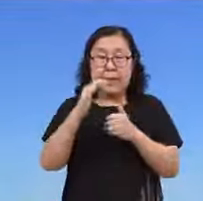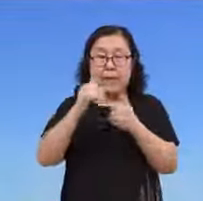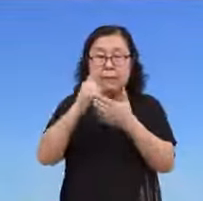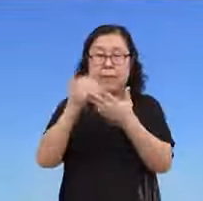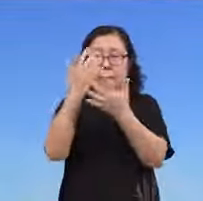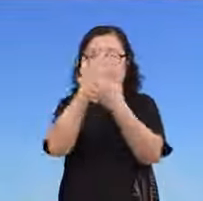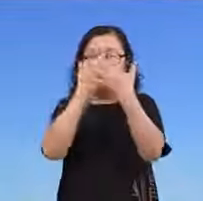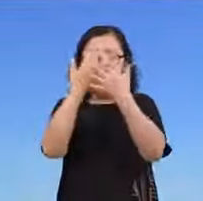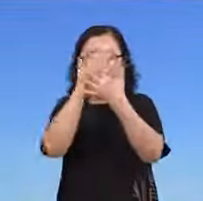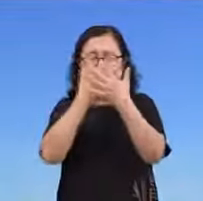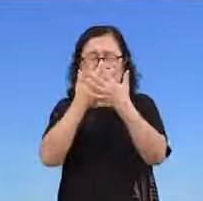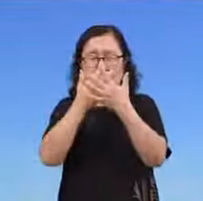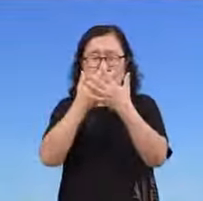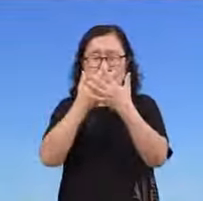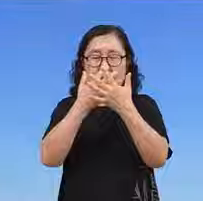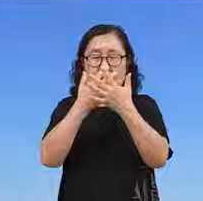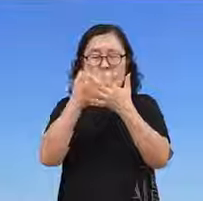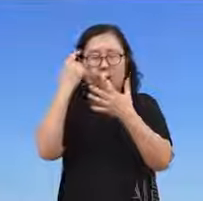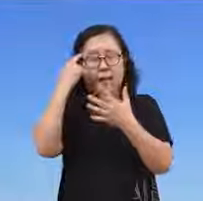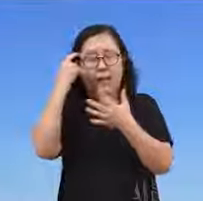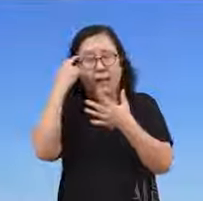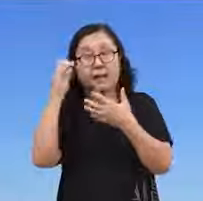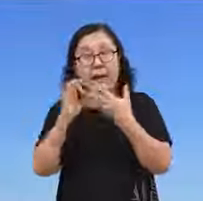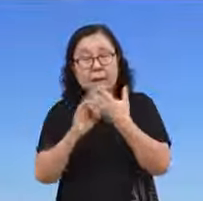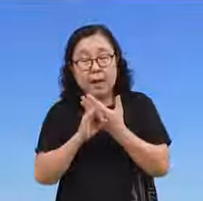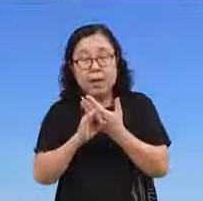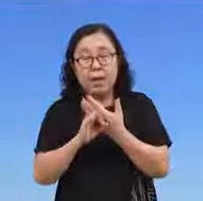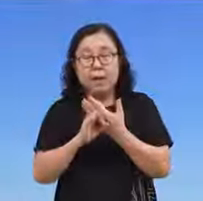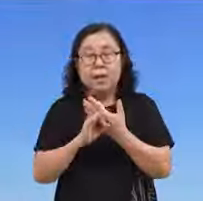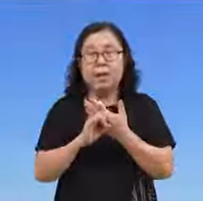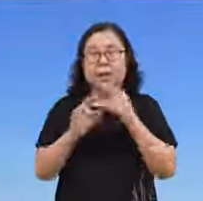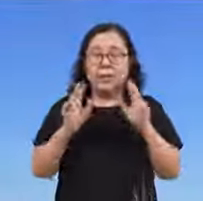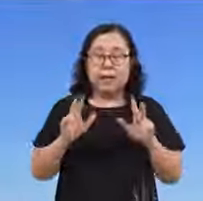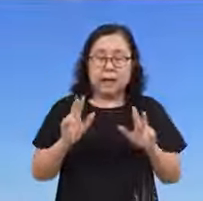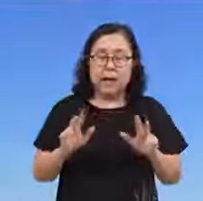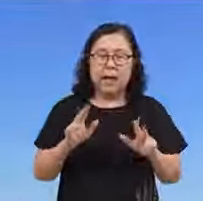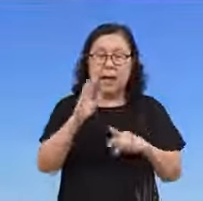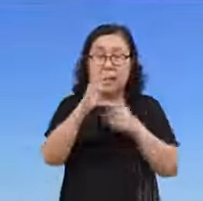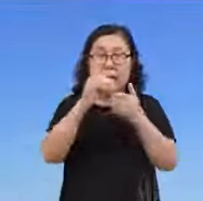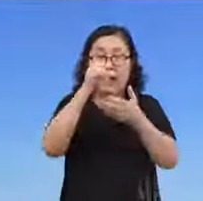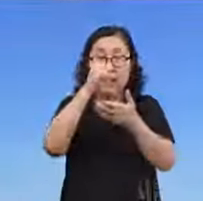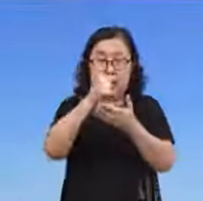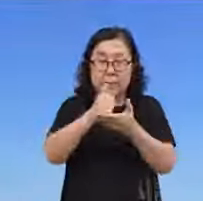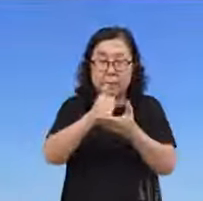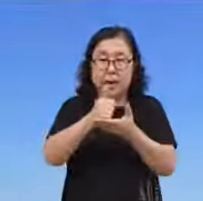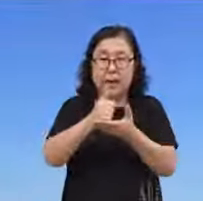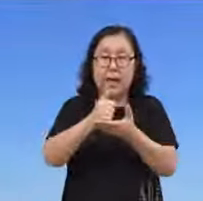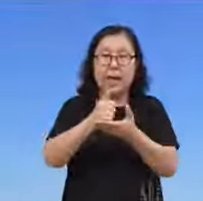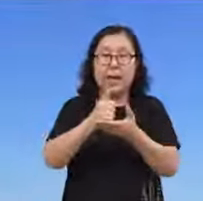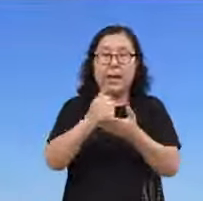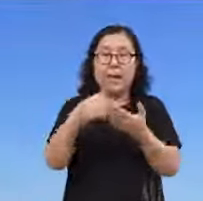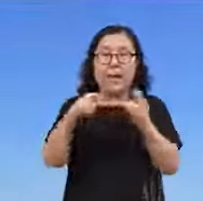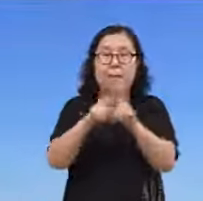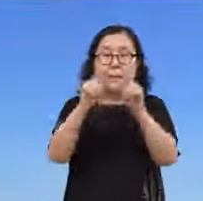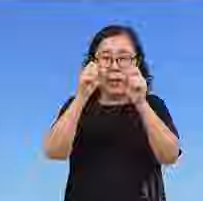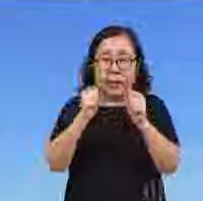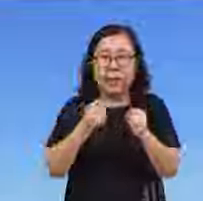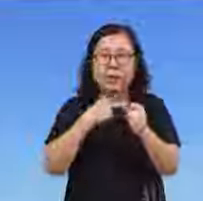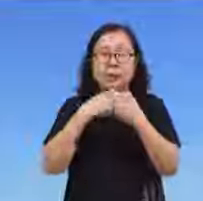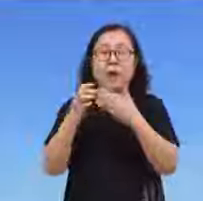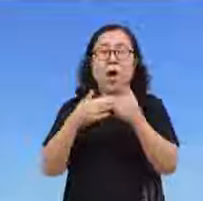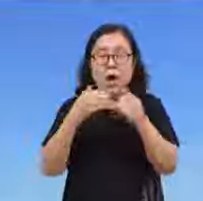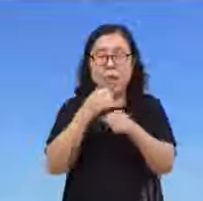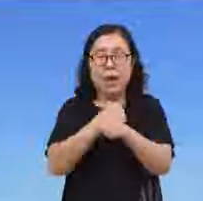이제 여러분 그 브니엘에서의 하나님의 임재를 경험하면서 야곱은 하나님의 인격자 되시는